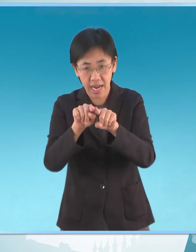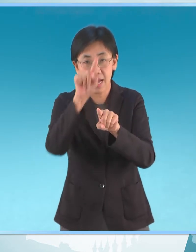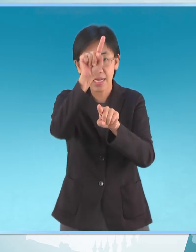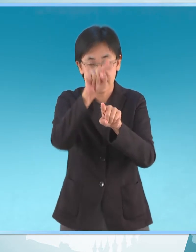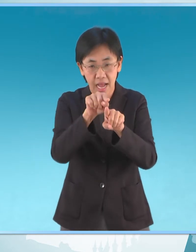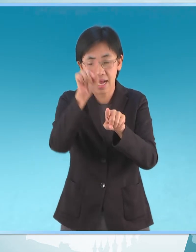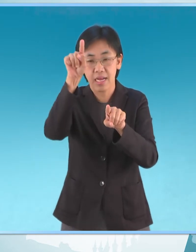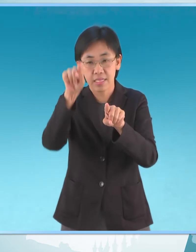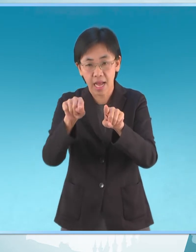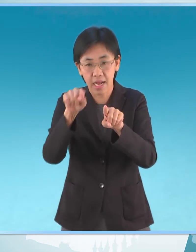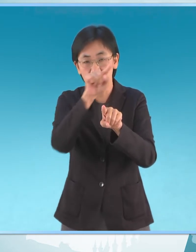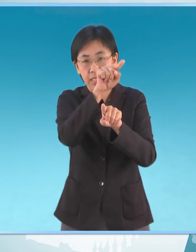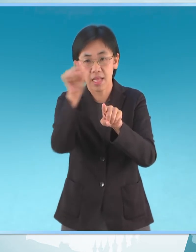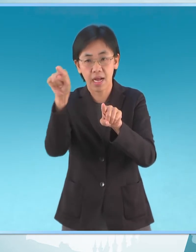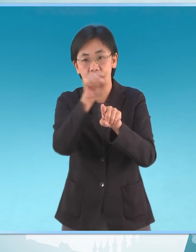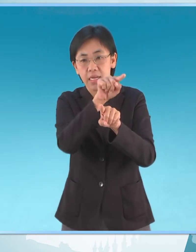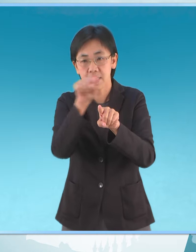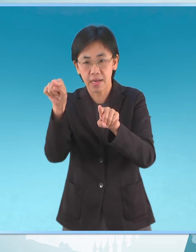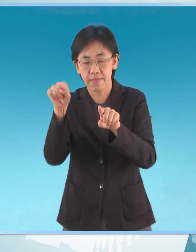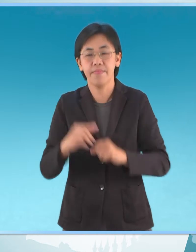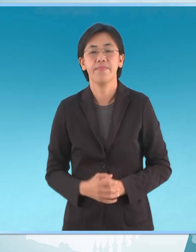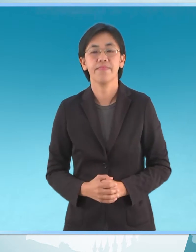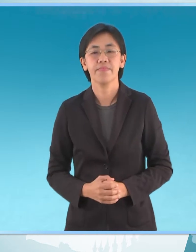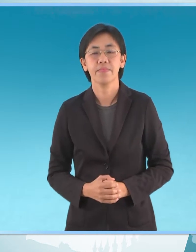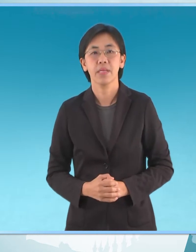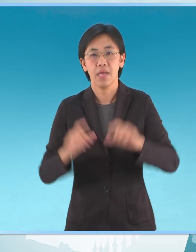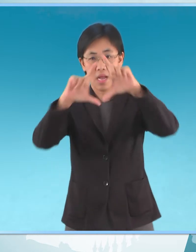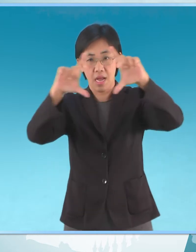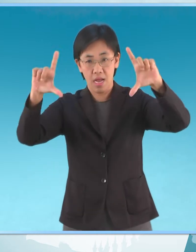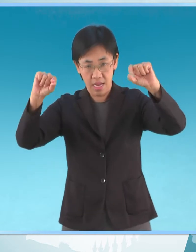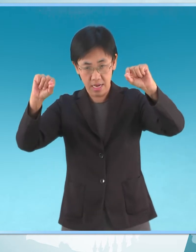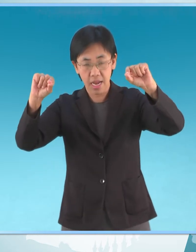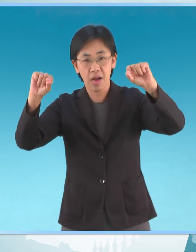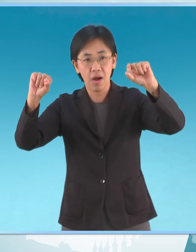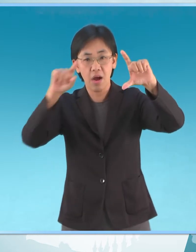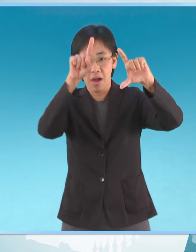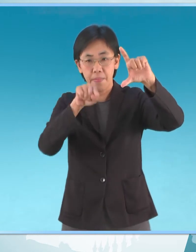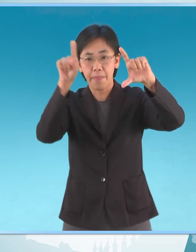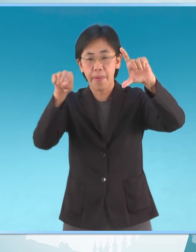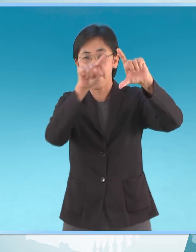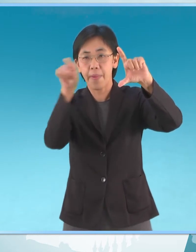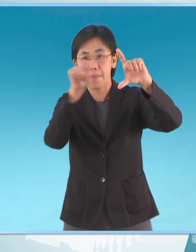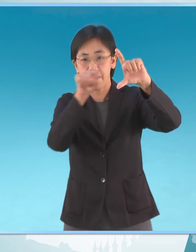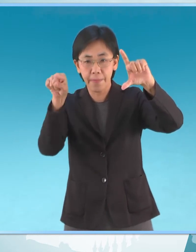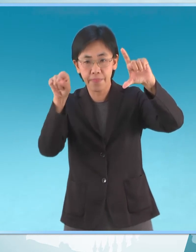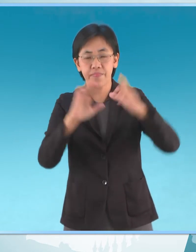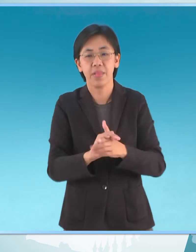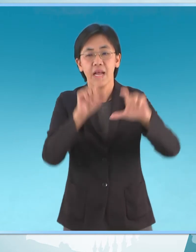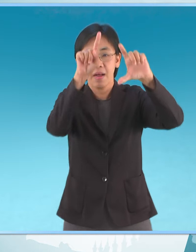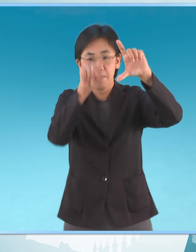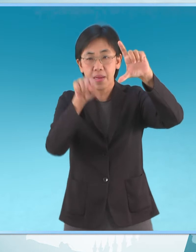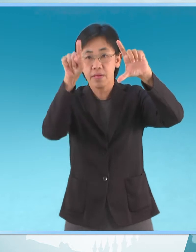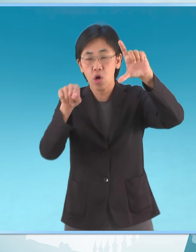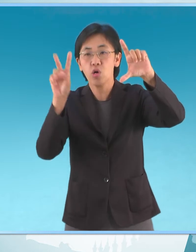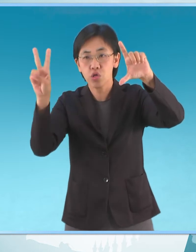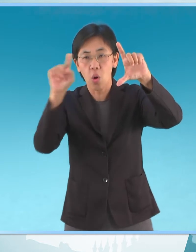เส้นด้านนอนเนี่ยครับเป็น3ส่วนมันก็จะเกิดเส้นทั้งหมด4เส้นนะครับเป็น2เส้นแนวนอนกับ